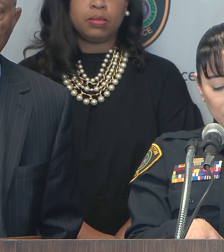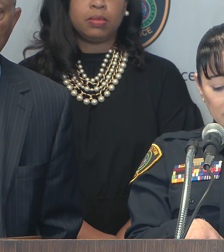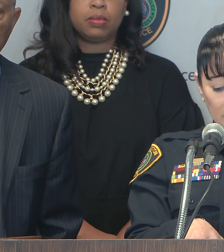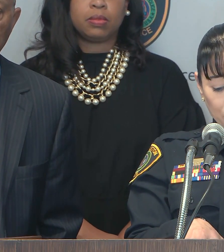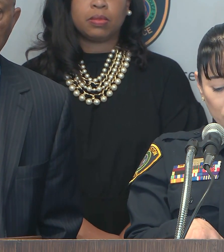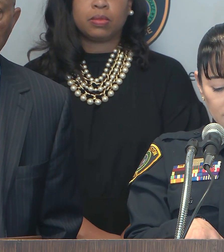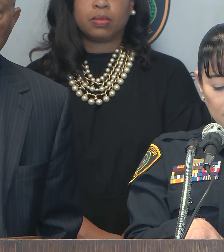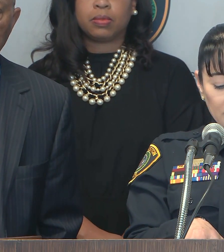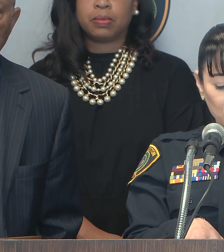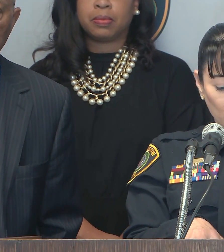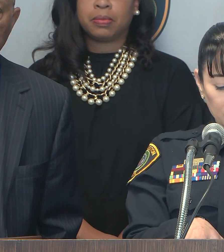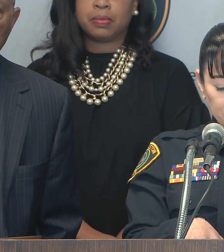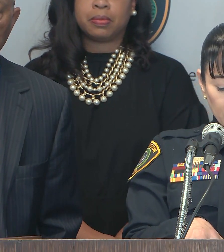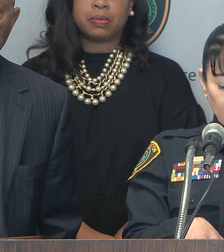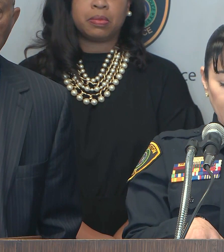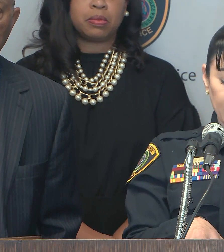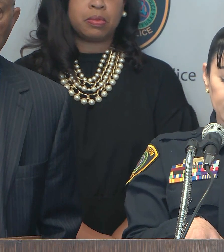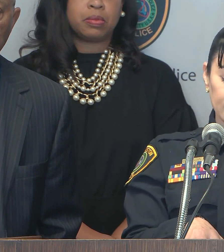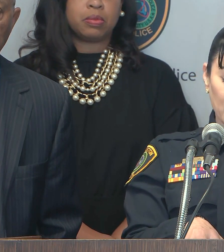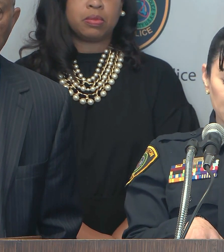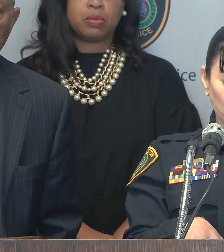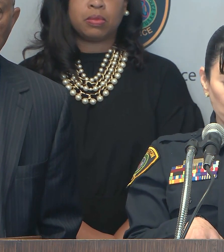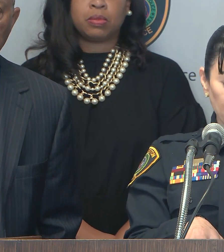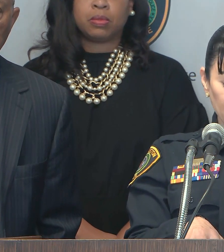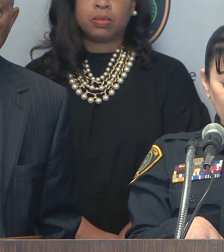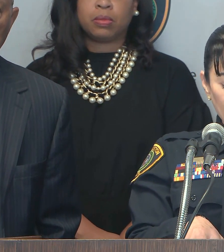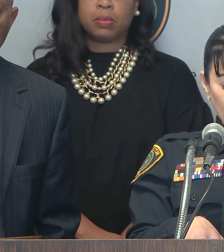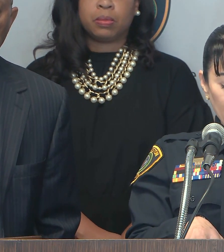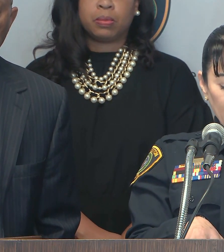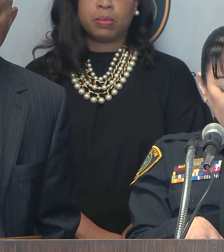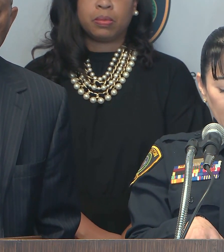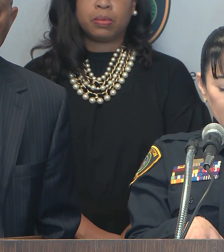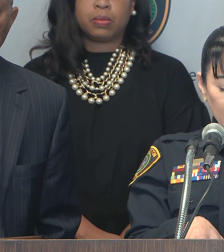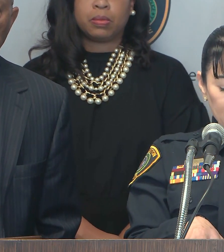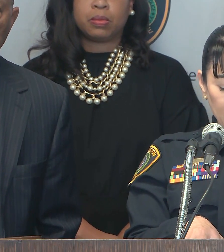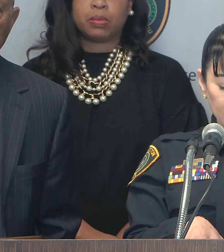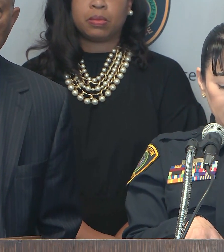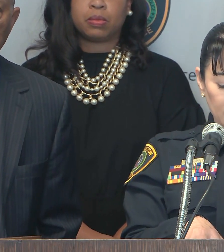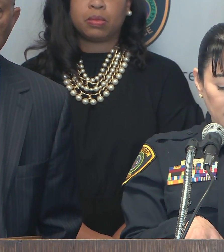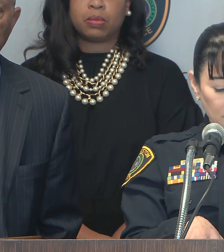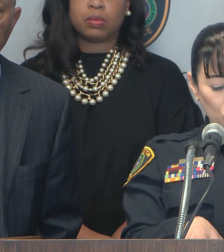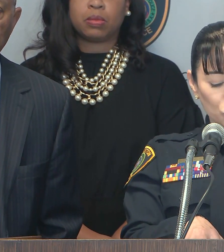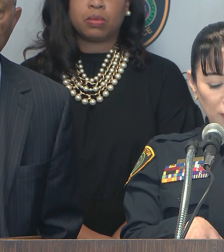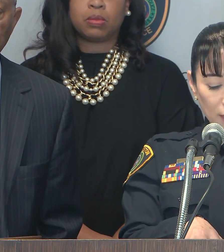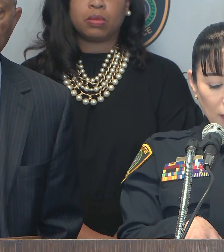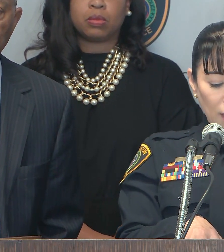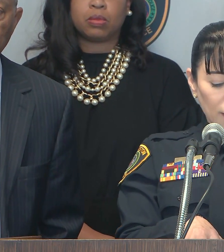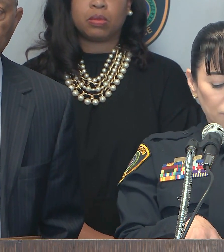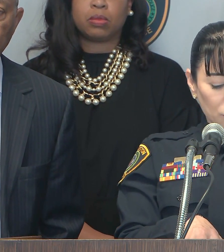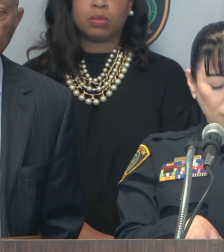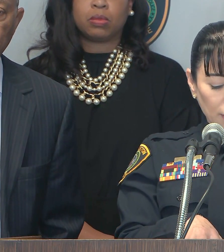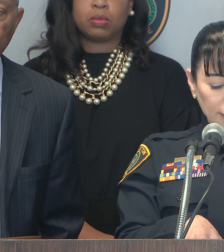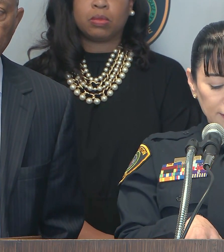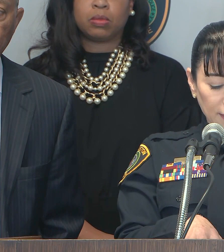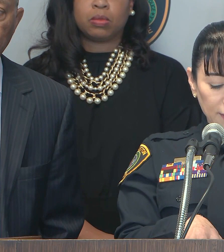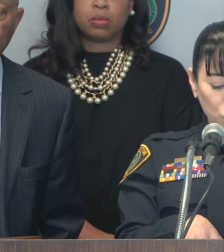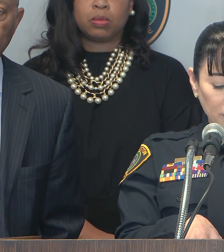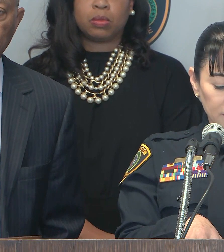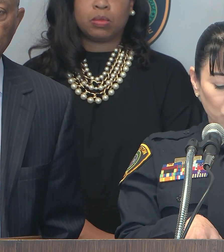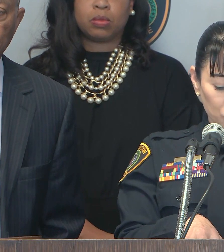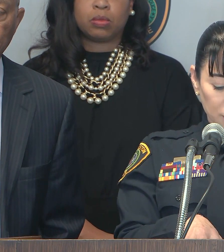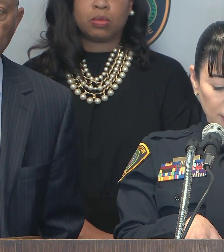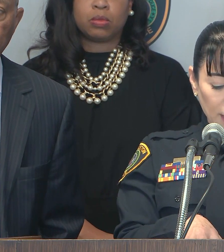un equipo que se llama el DART. Responden en cada instante de los